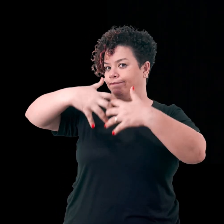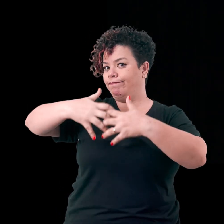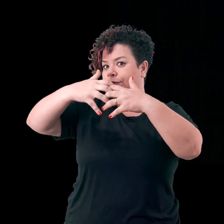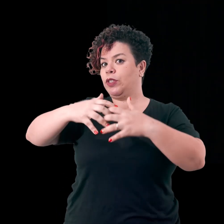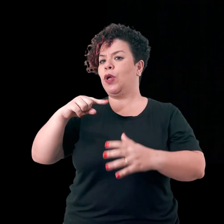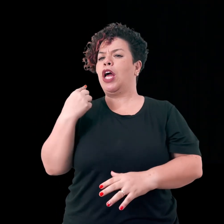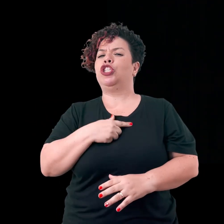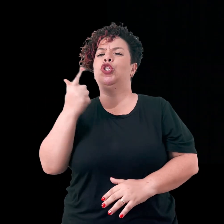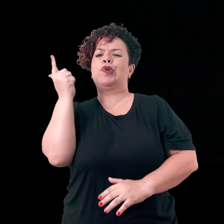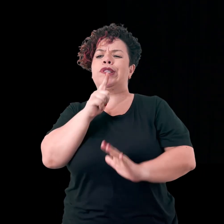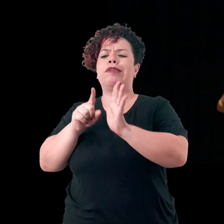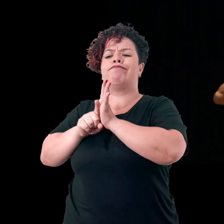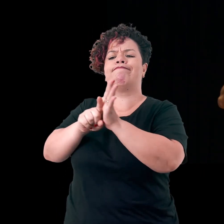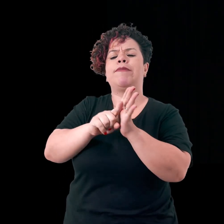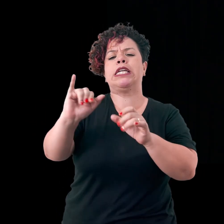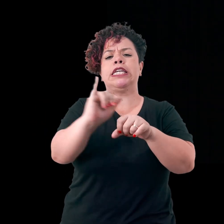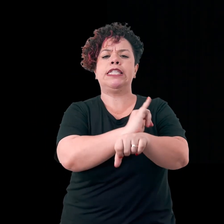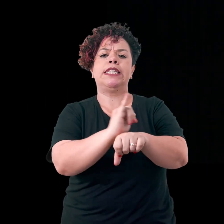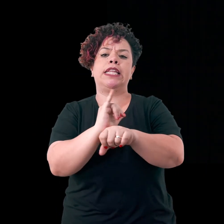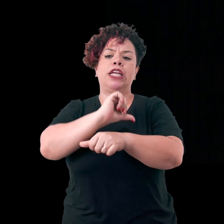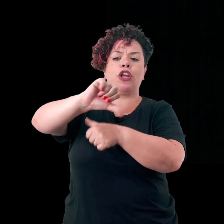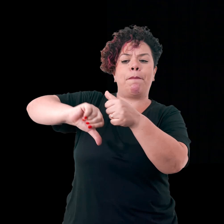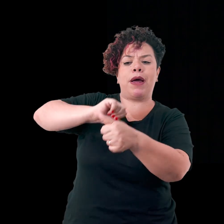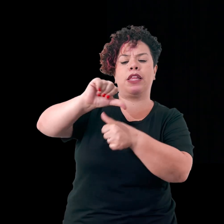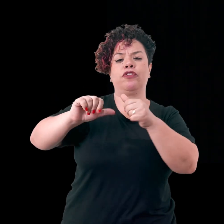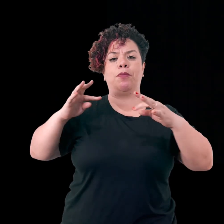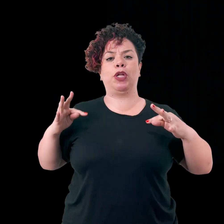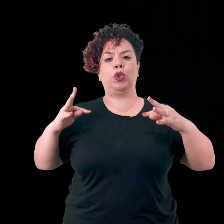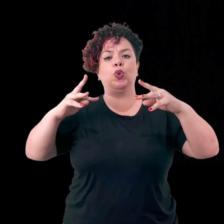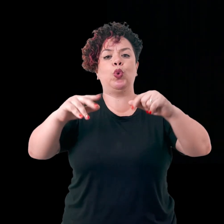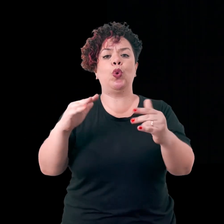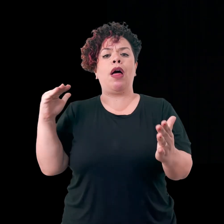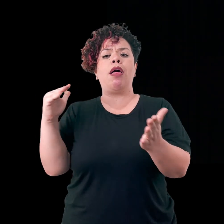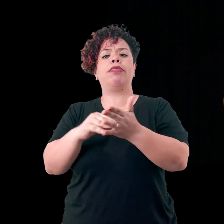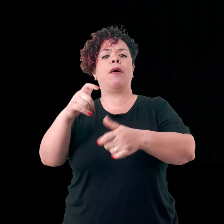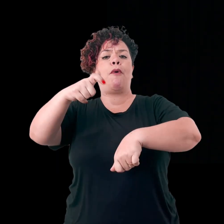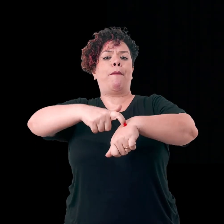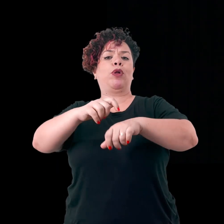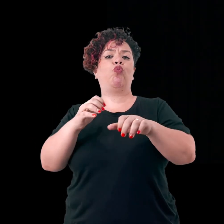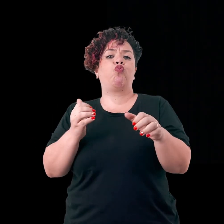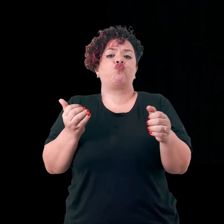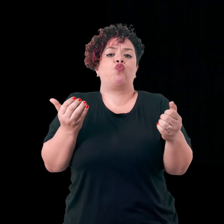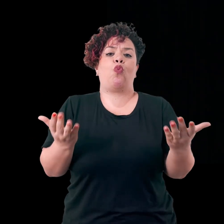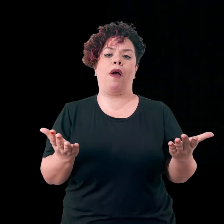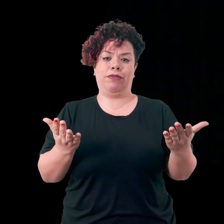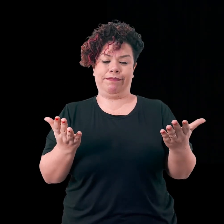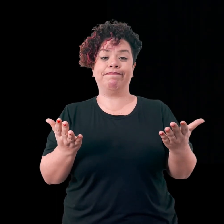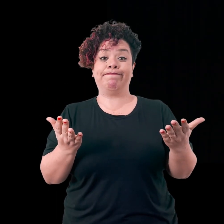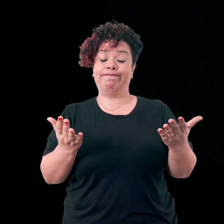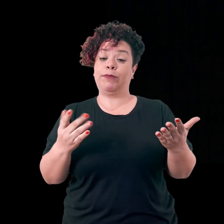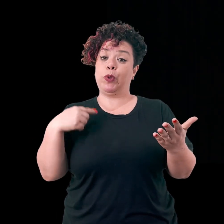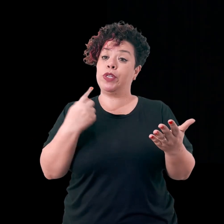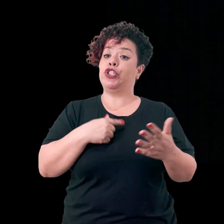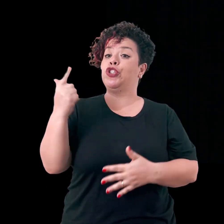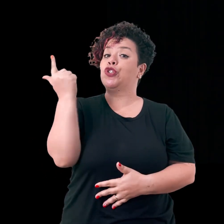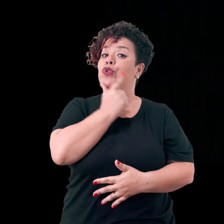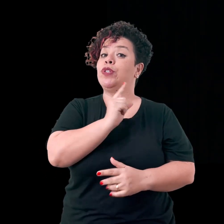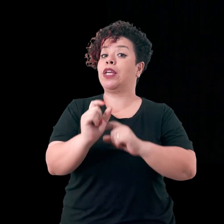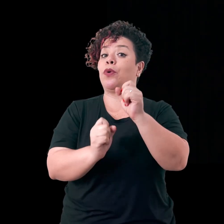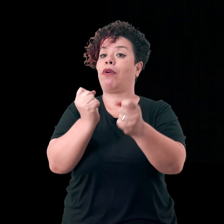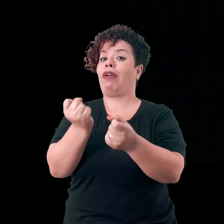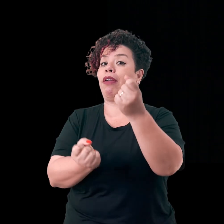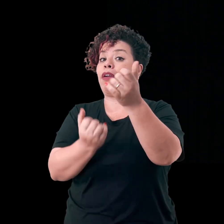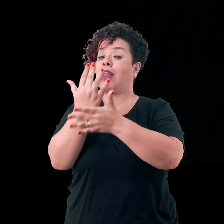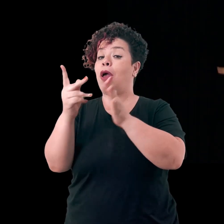está conseguindo catalisar soluções transformadoras? Até que ponto? E até que ponto a gente está produzindo a